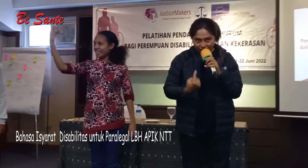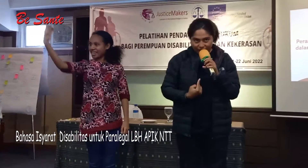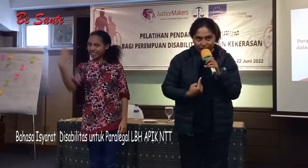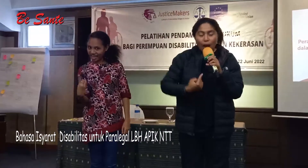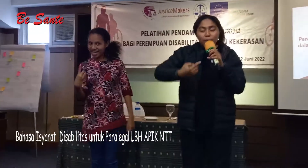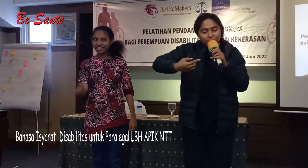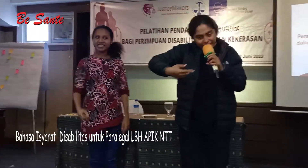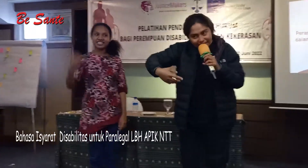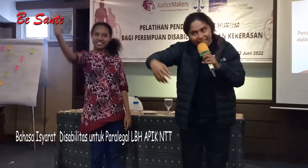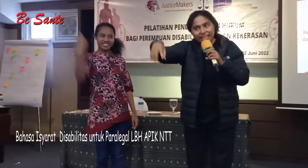datang, pergi,